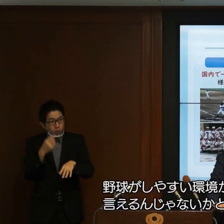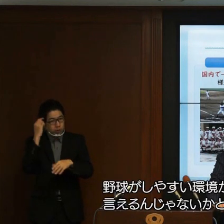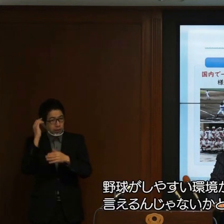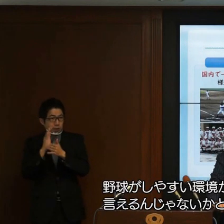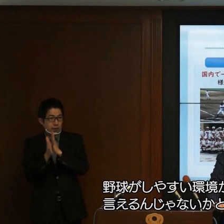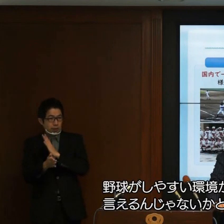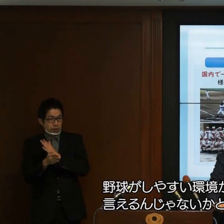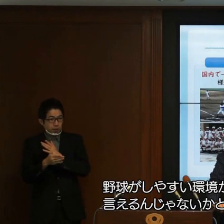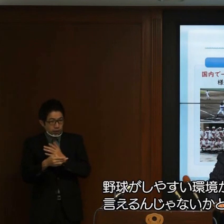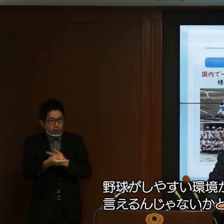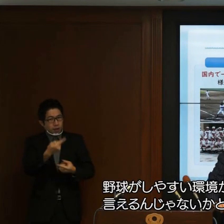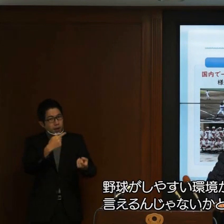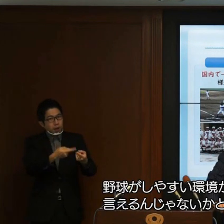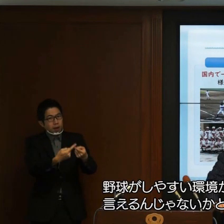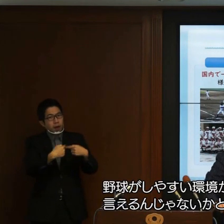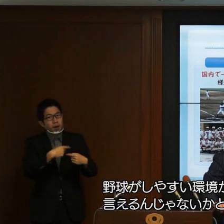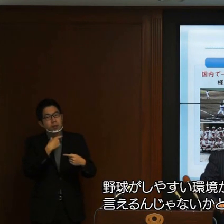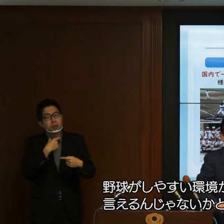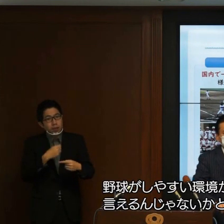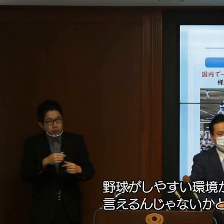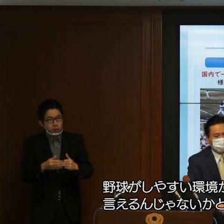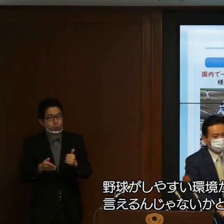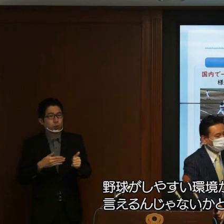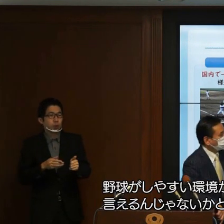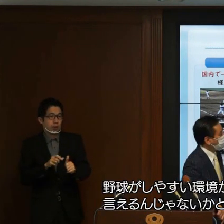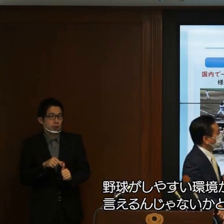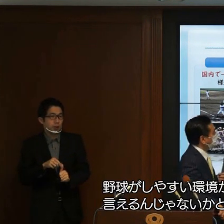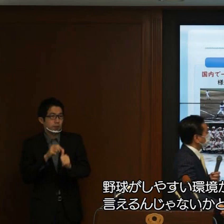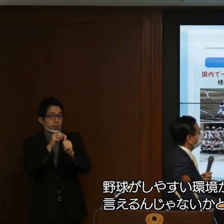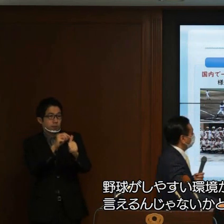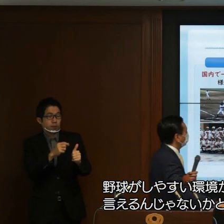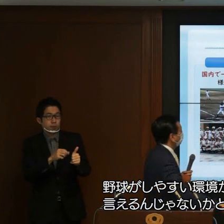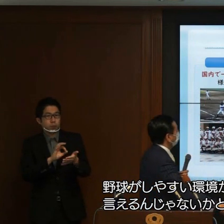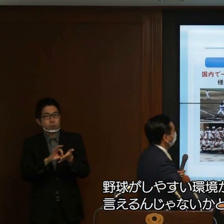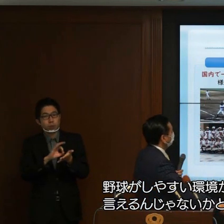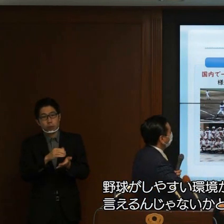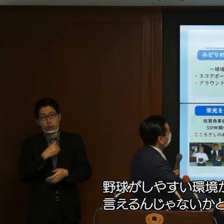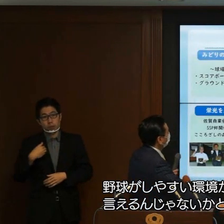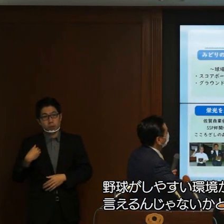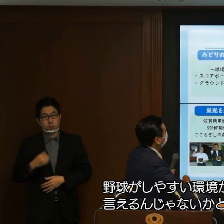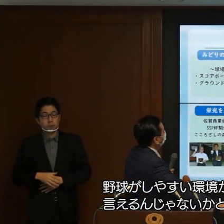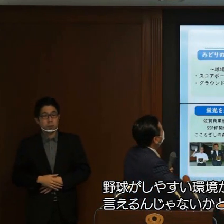校で野球がしやすい環境が整ったということも言えるんじゃないかと思っております。はい、